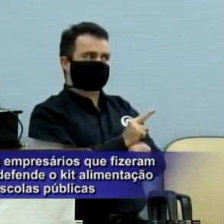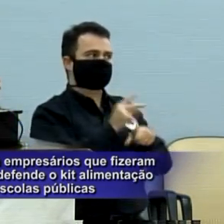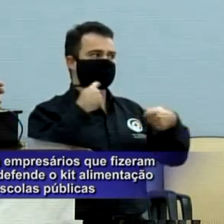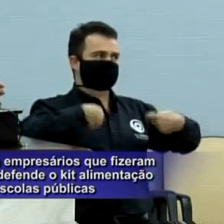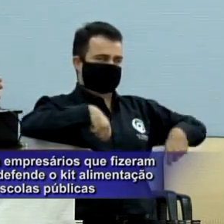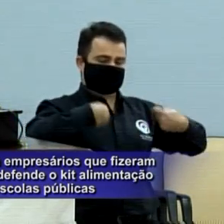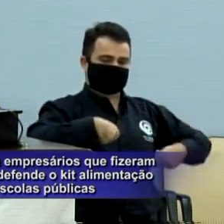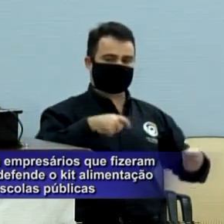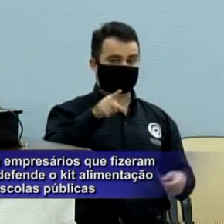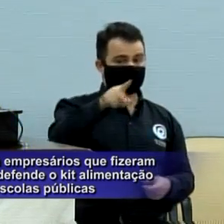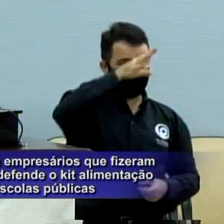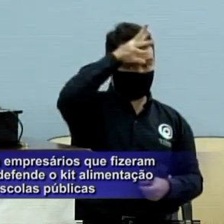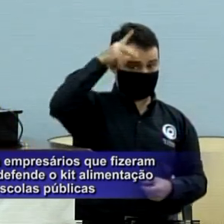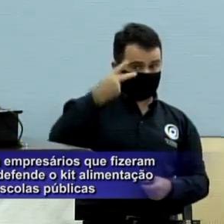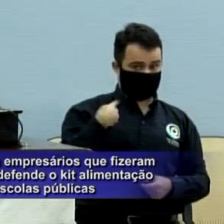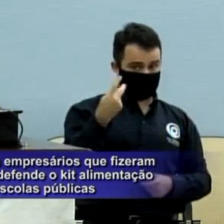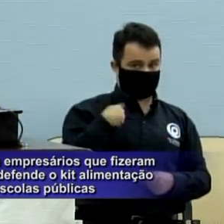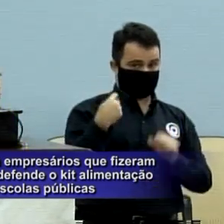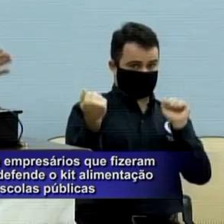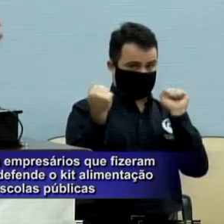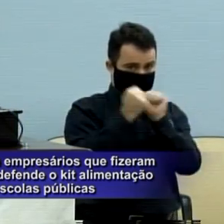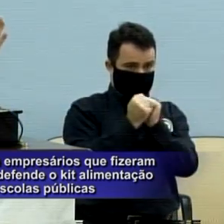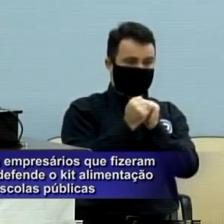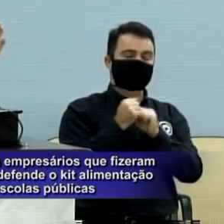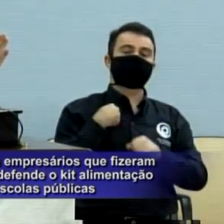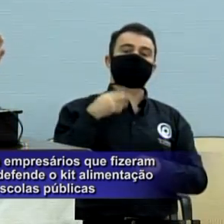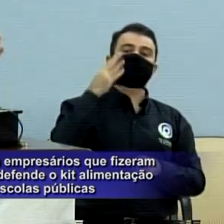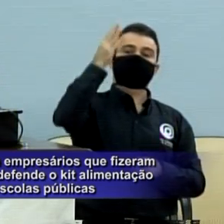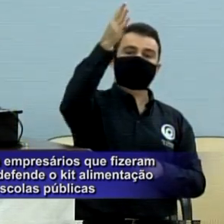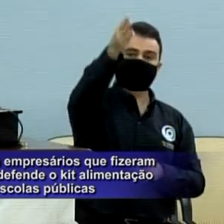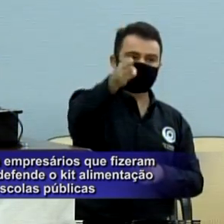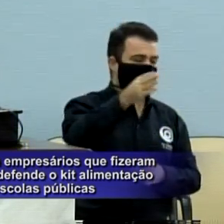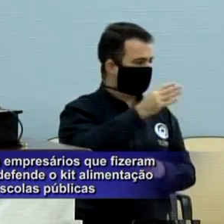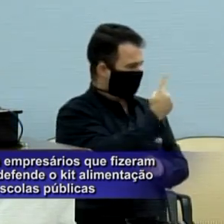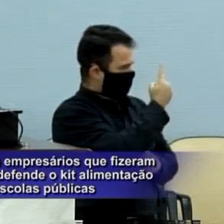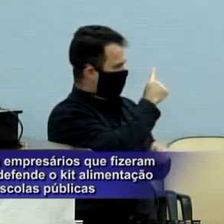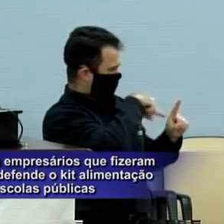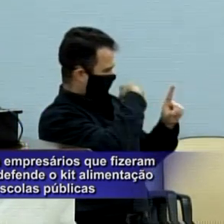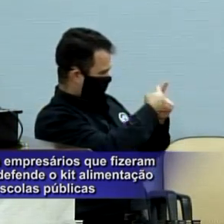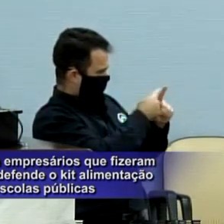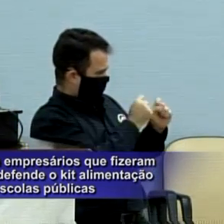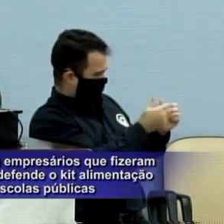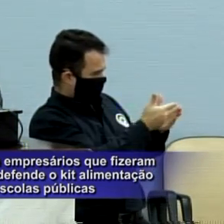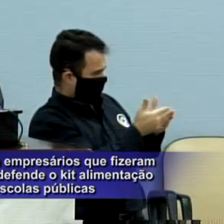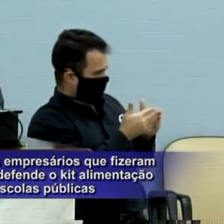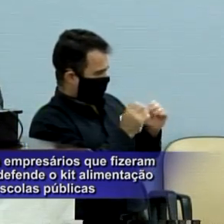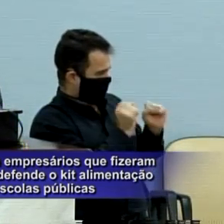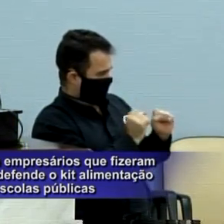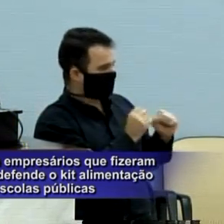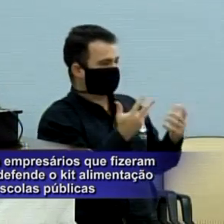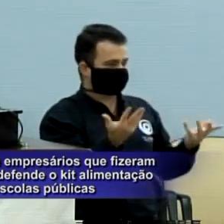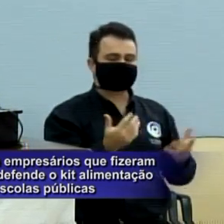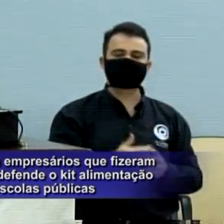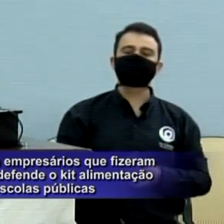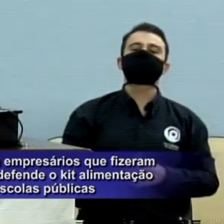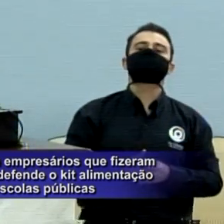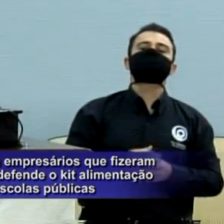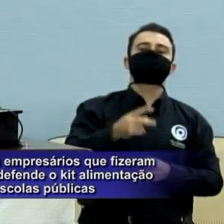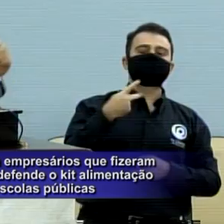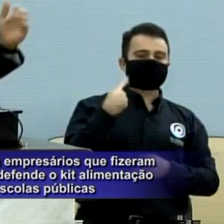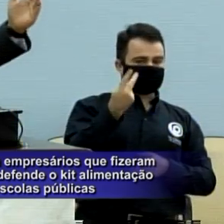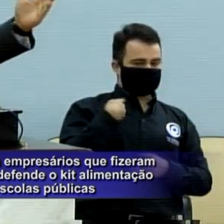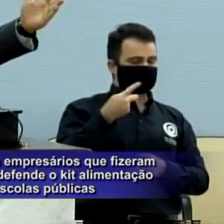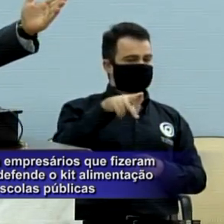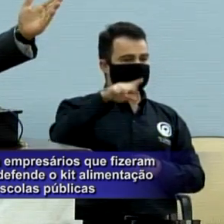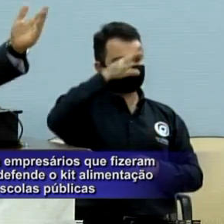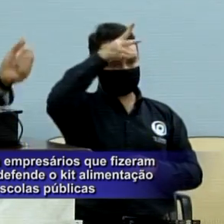o vereador Bruno Marinho, que estivemos juntos, mais um minuto, presidente, só um minuto eu encerro. Eu e o vereador Bruno Marinho, que estivemos